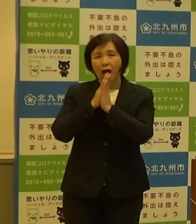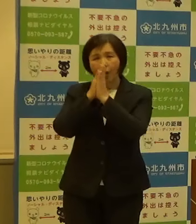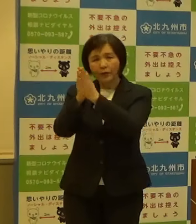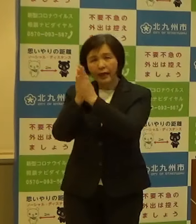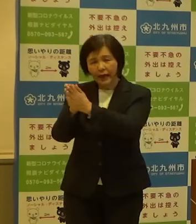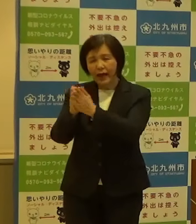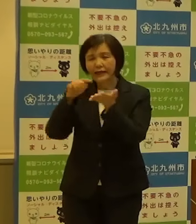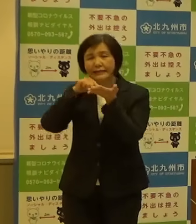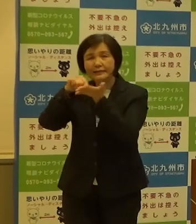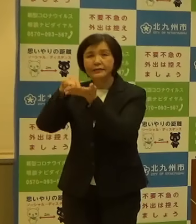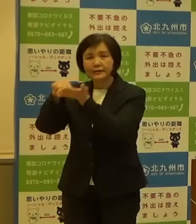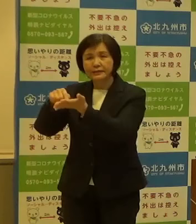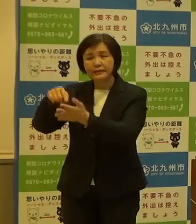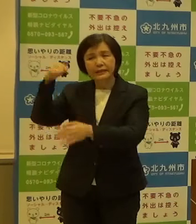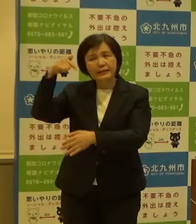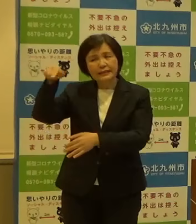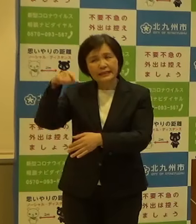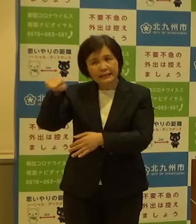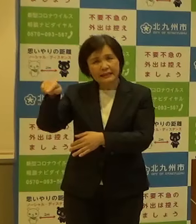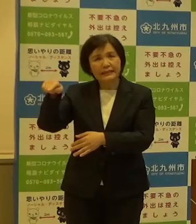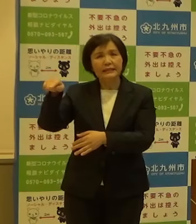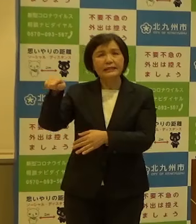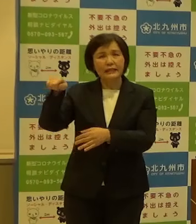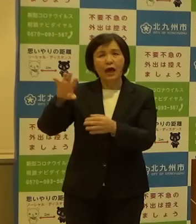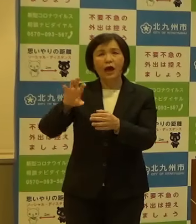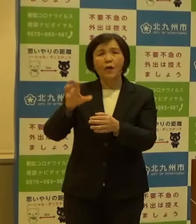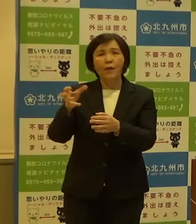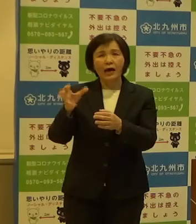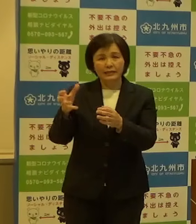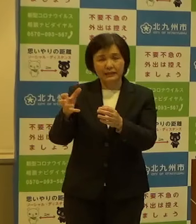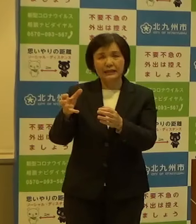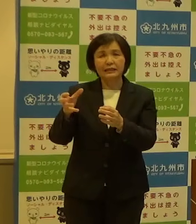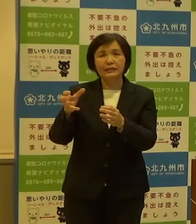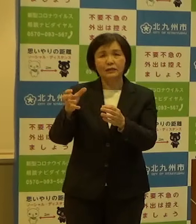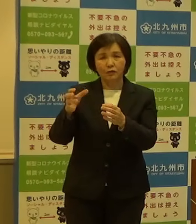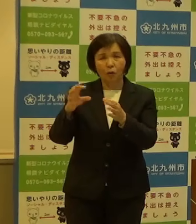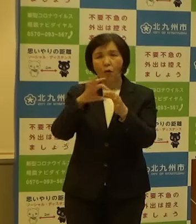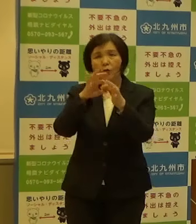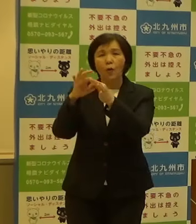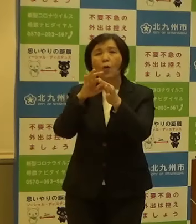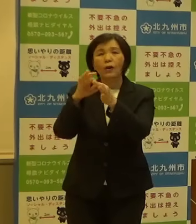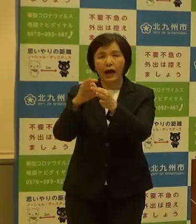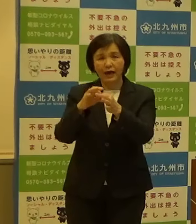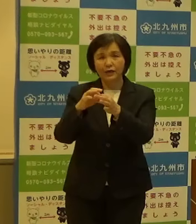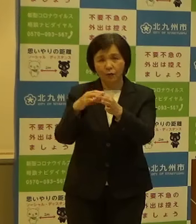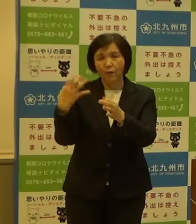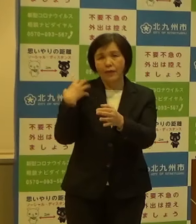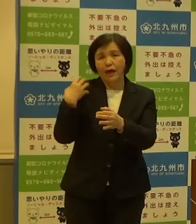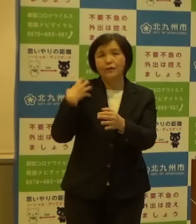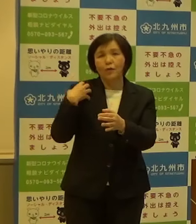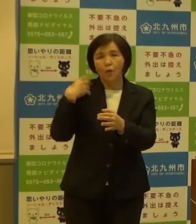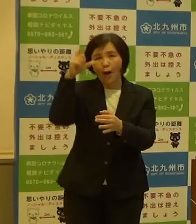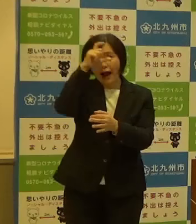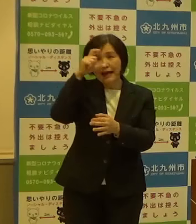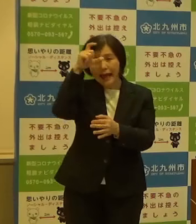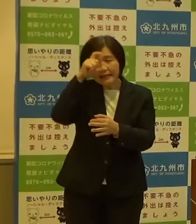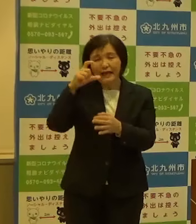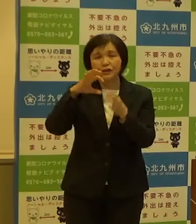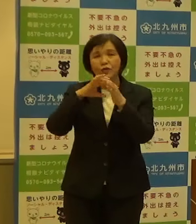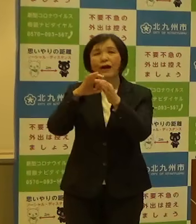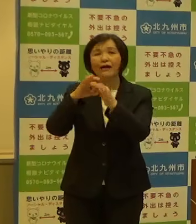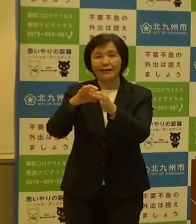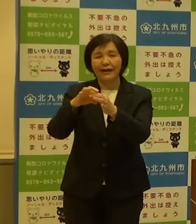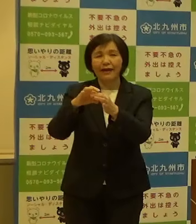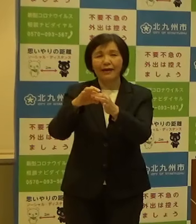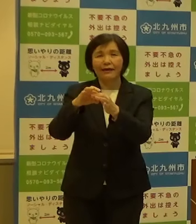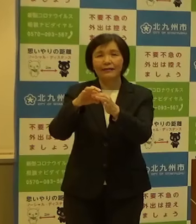ですね、このパチンコ業界を所管しているのは警察関係でありますので、まあ、そうしたところもですね見回りをされ